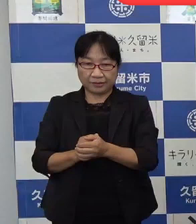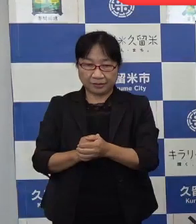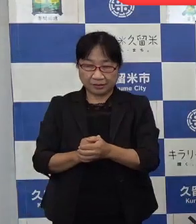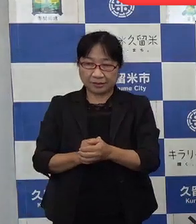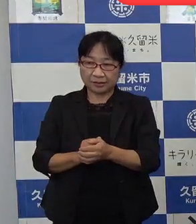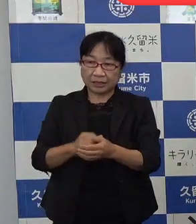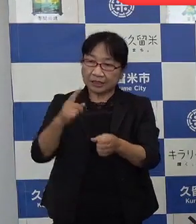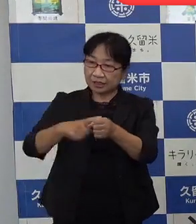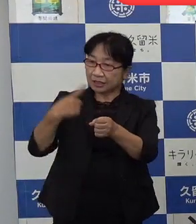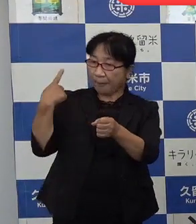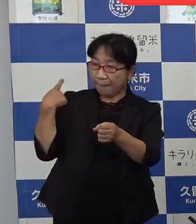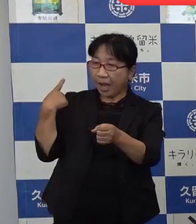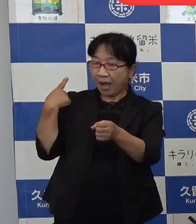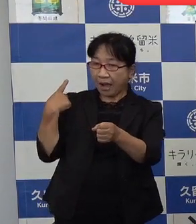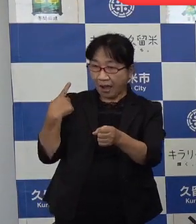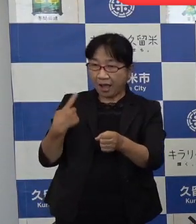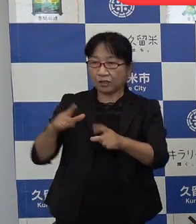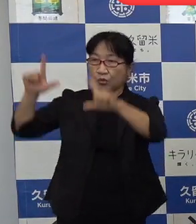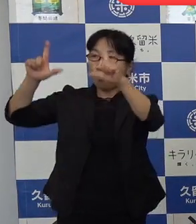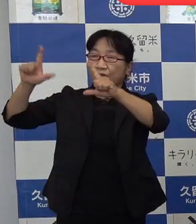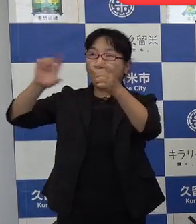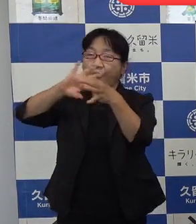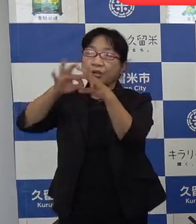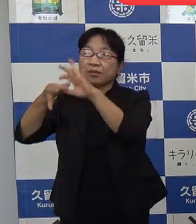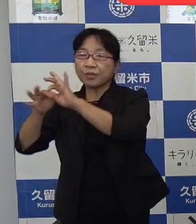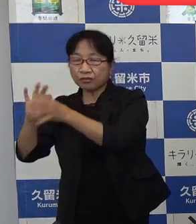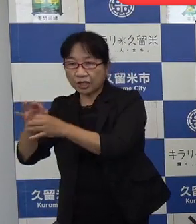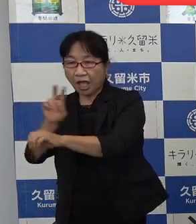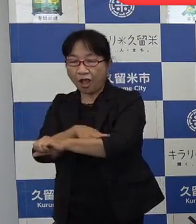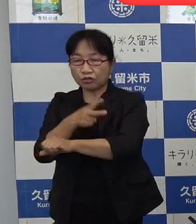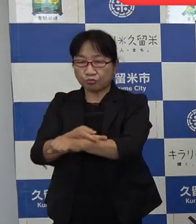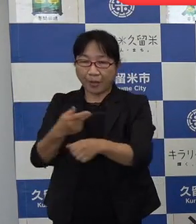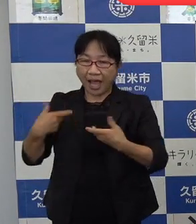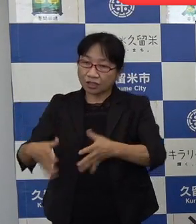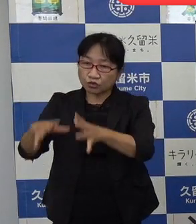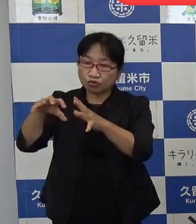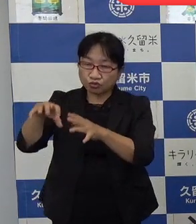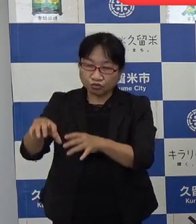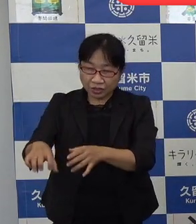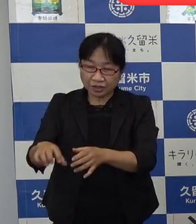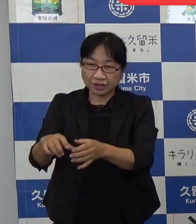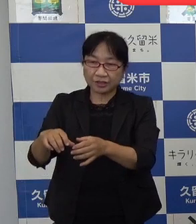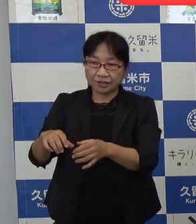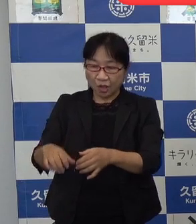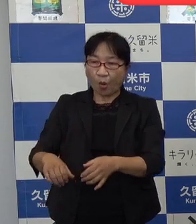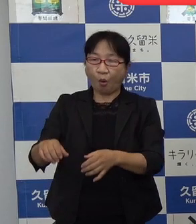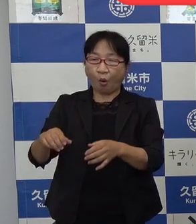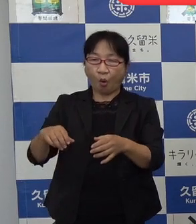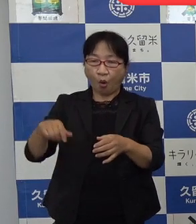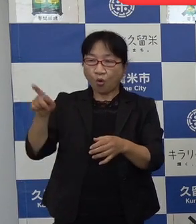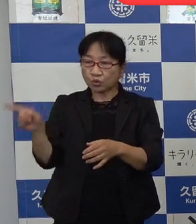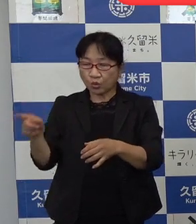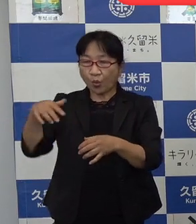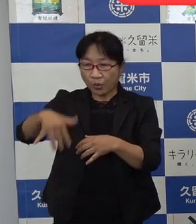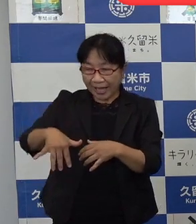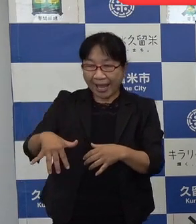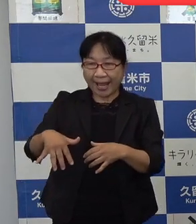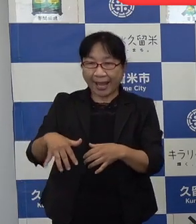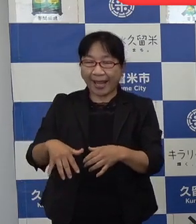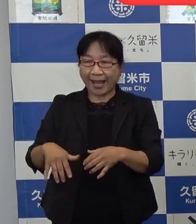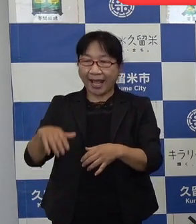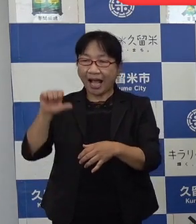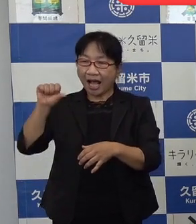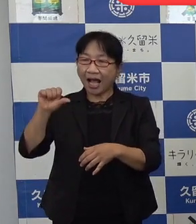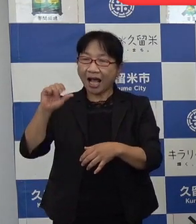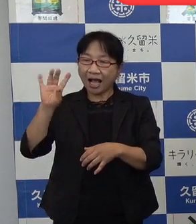うど1年前に東京オリンピックで久留米出身の曽根明選手の金メダル獲得が久留米市民